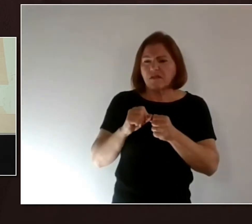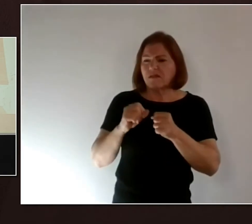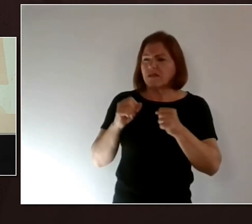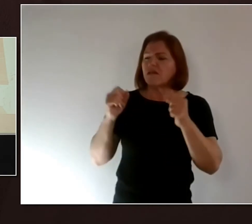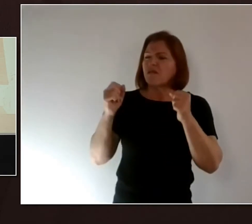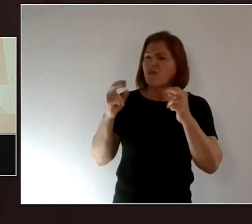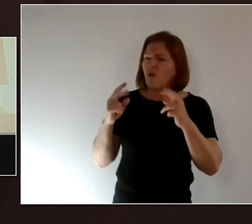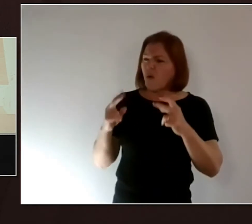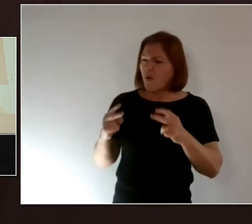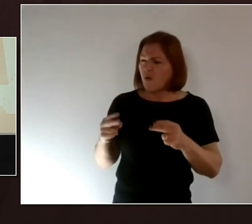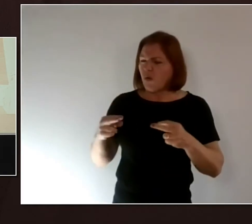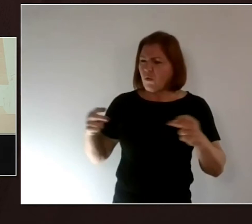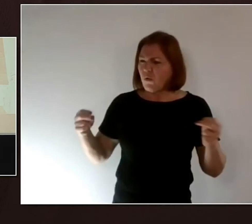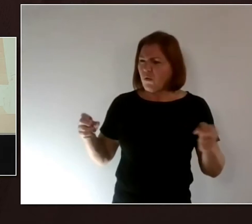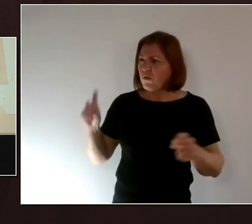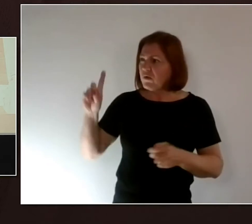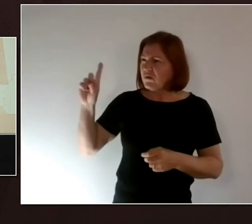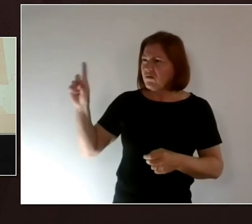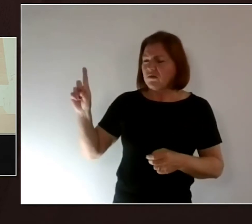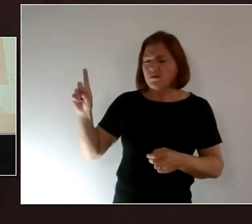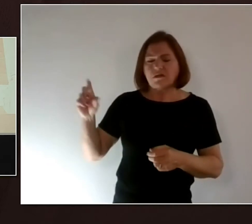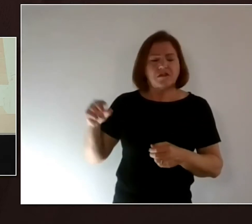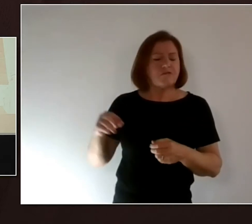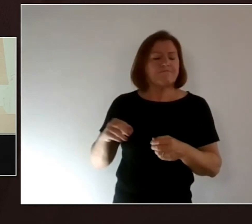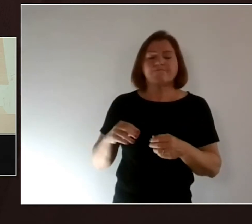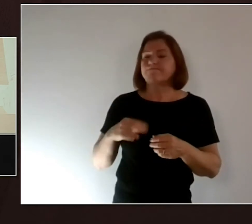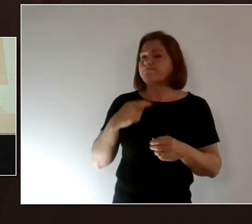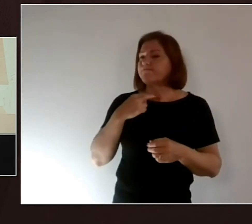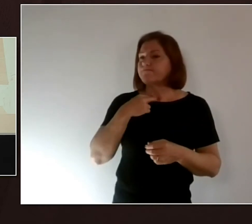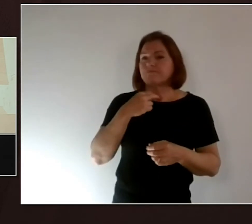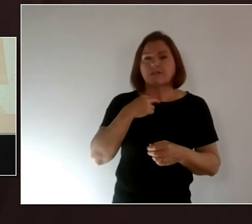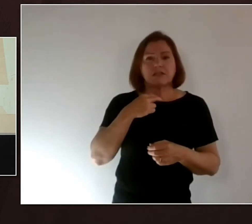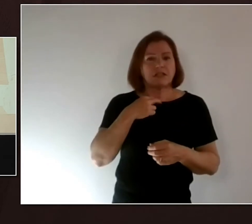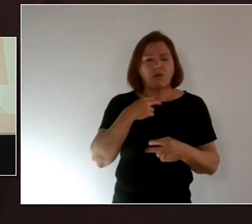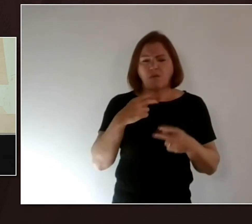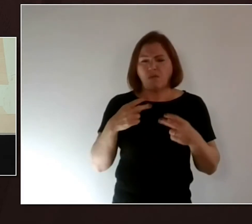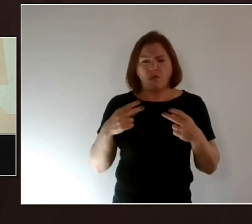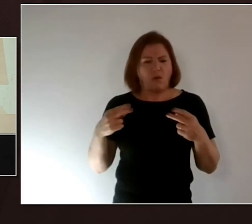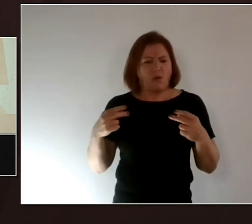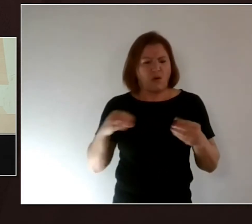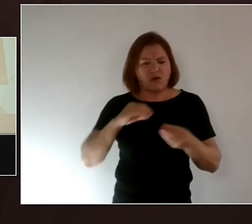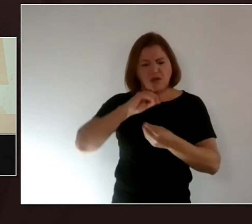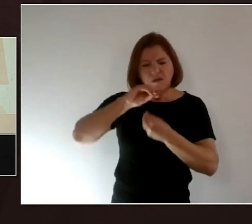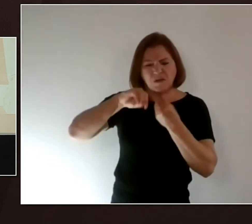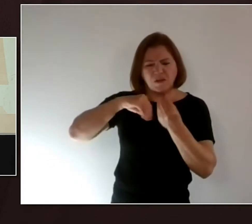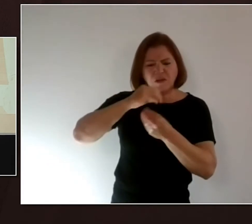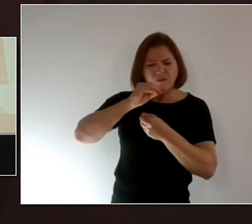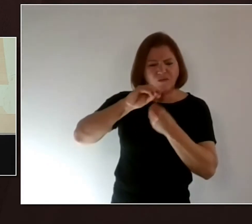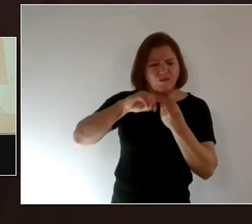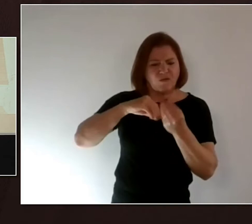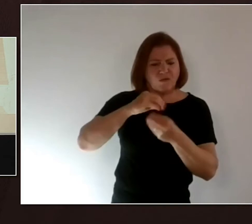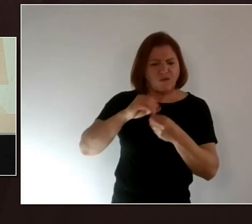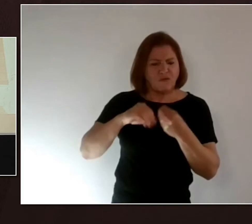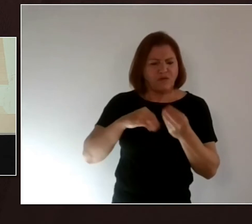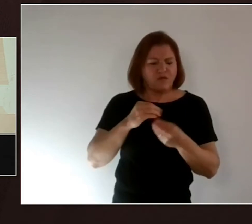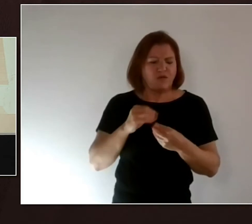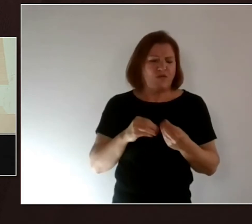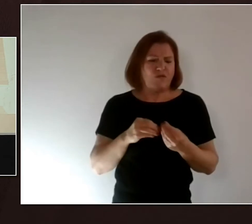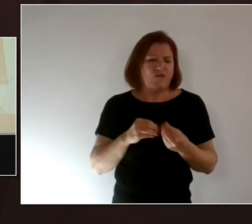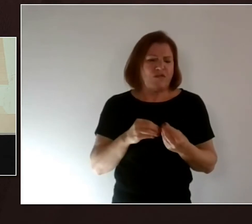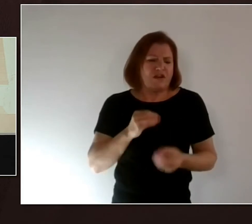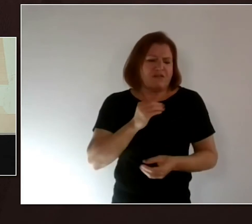podem se envolver com coisas vergonhosas, coisas que têm que se ocultar.